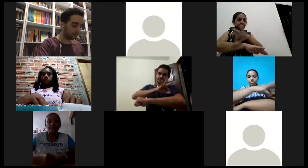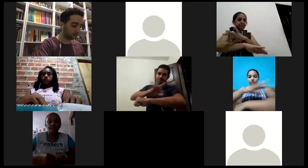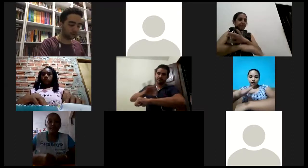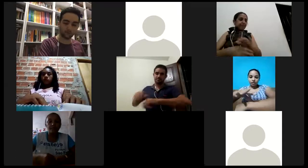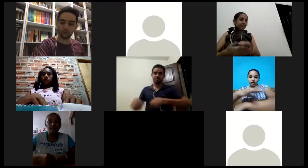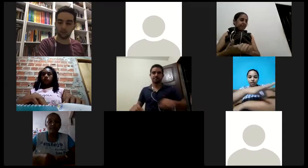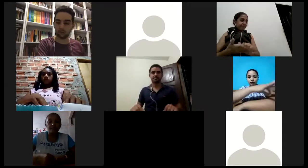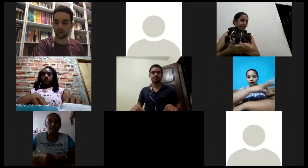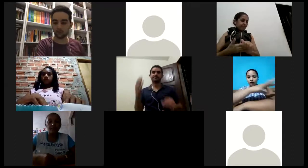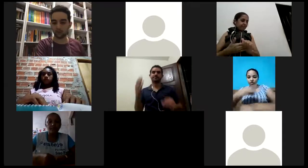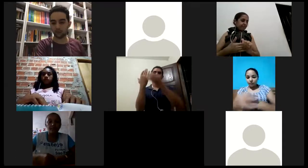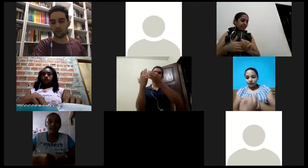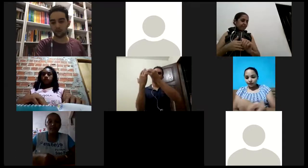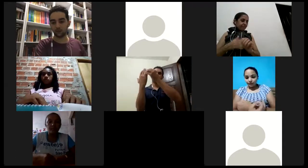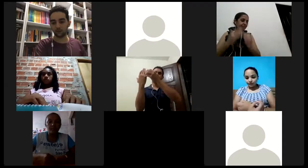Caderno,